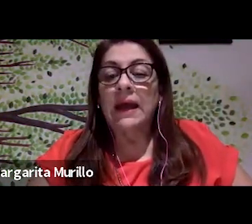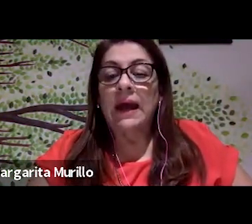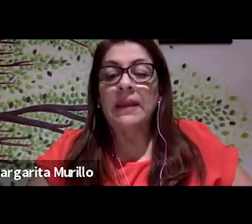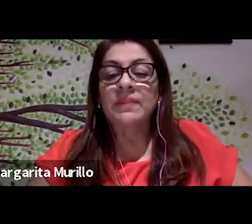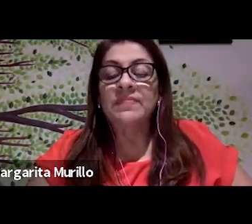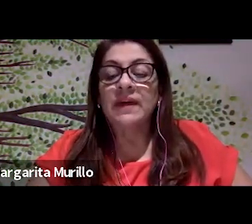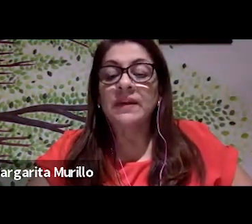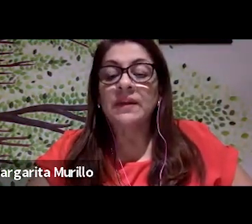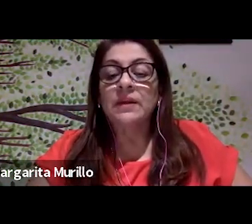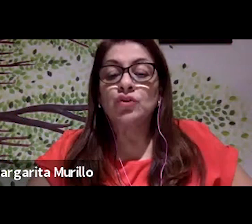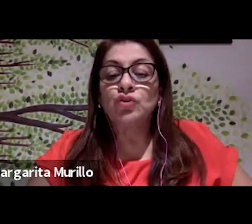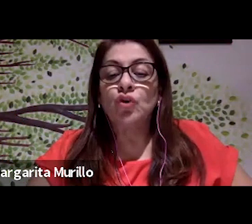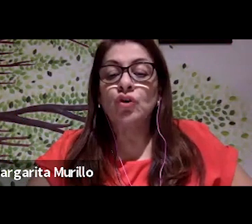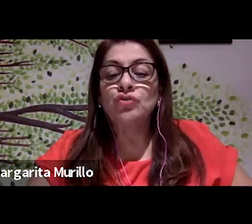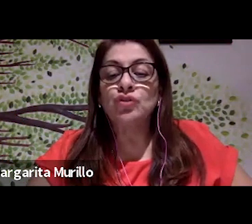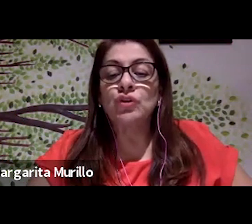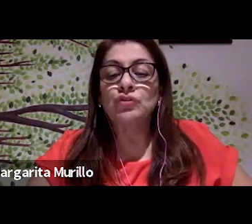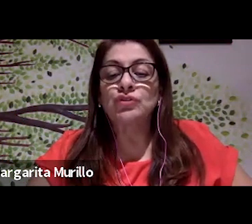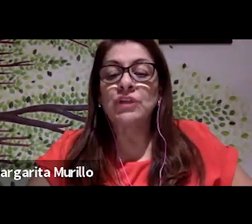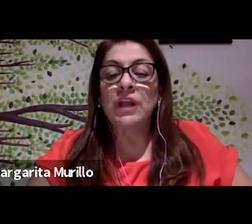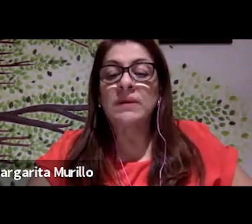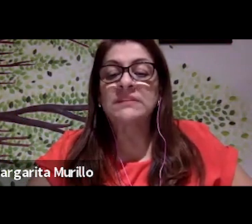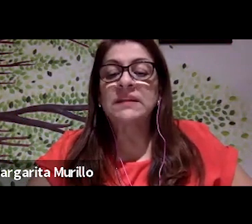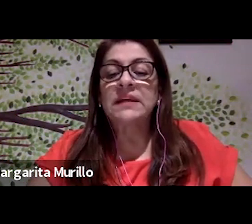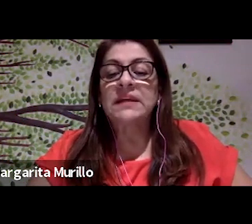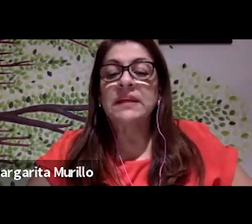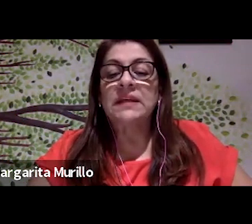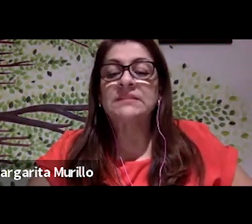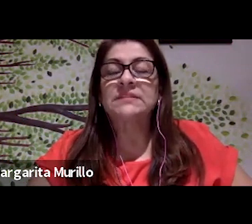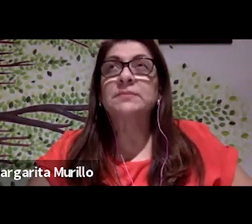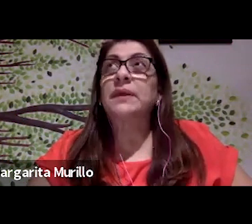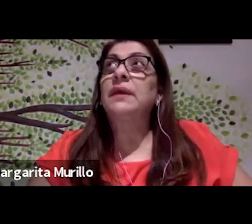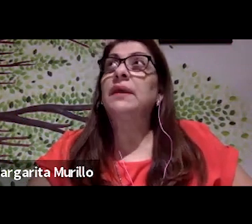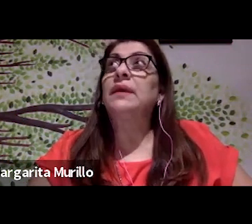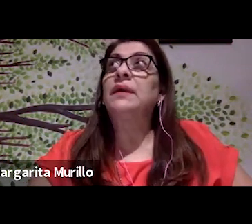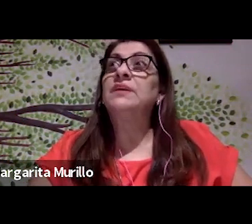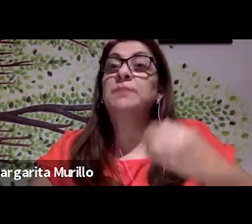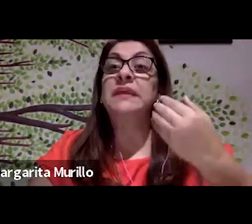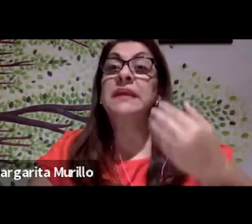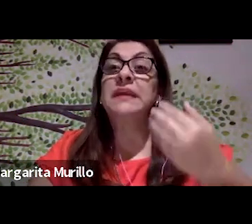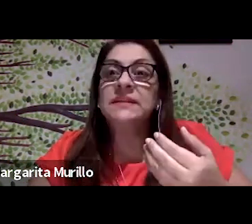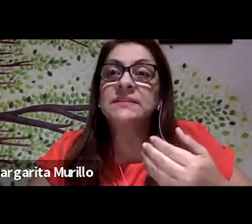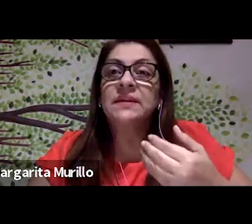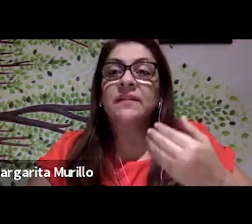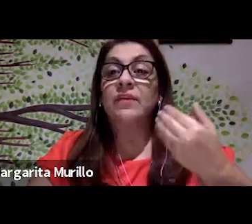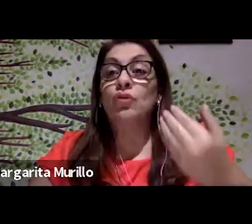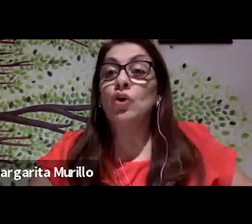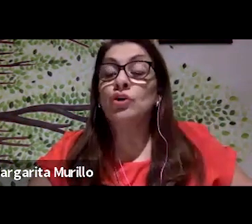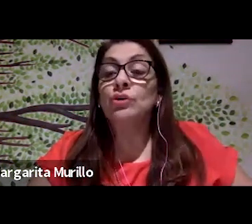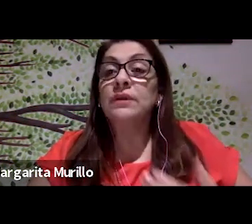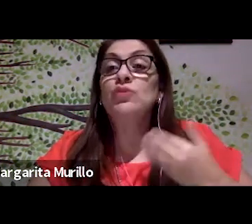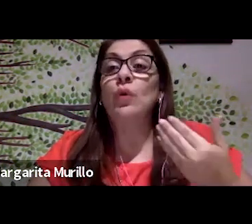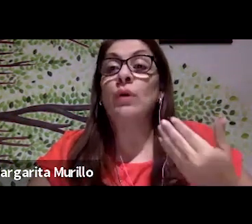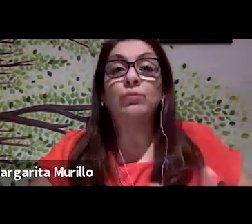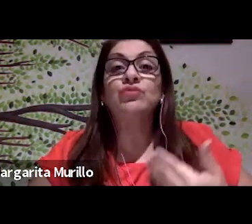a levantar todos los traumas y las experiencias de